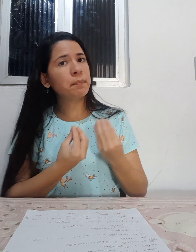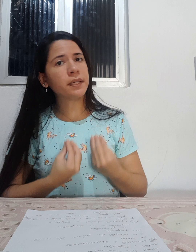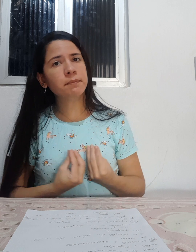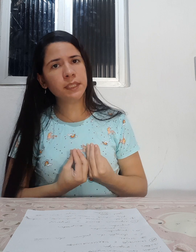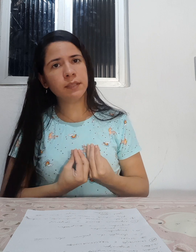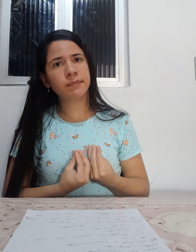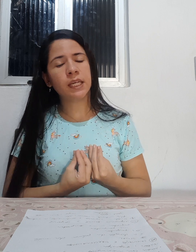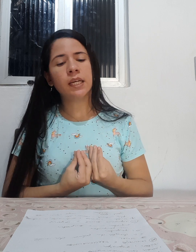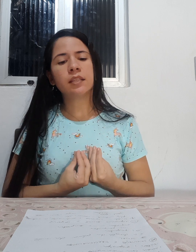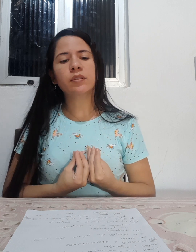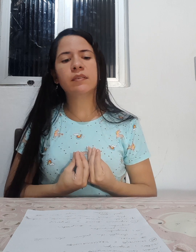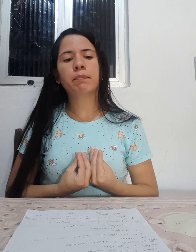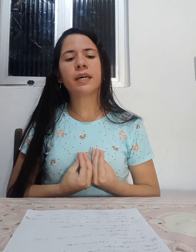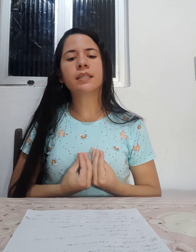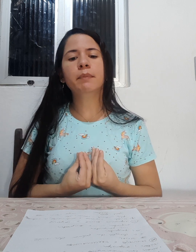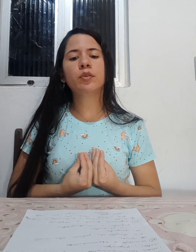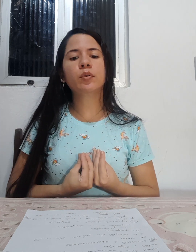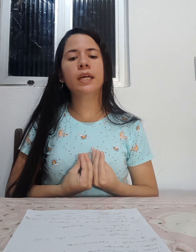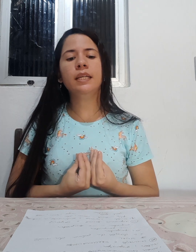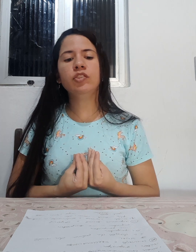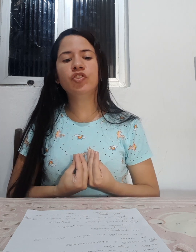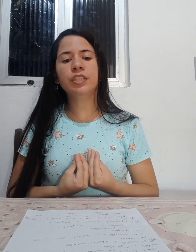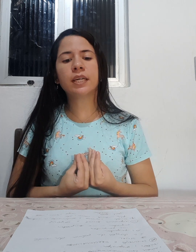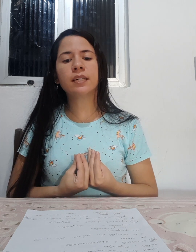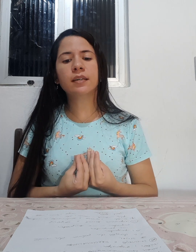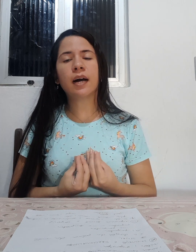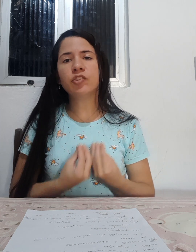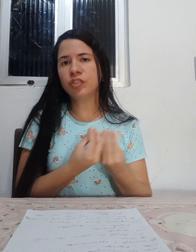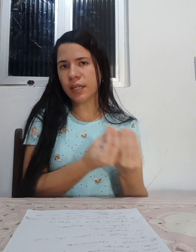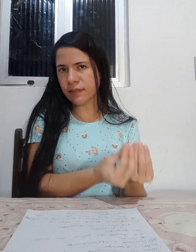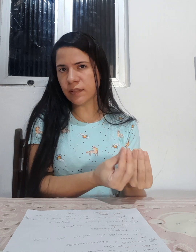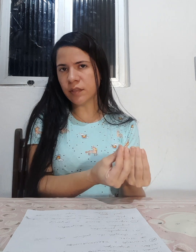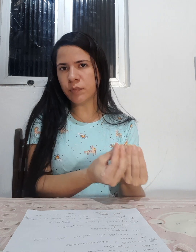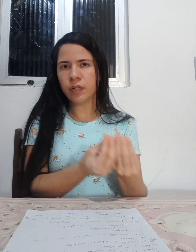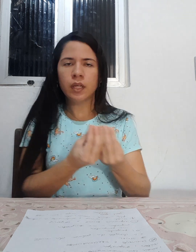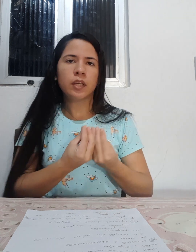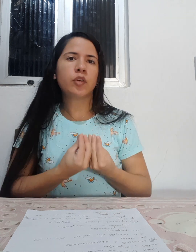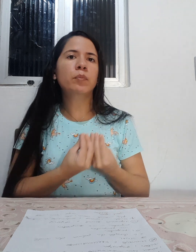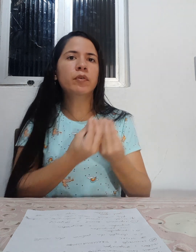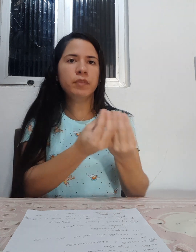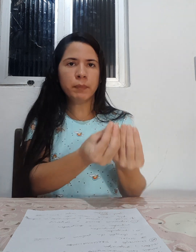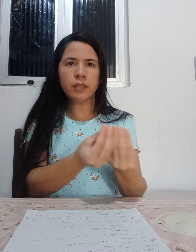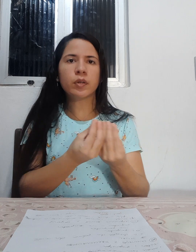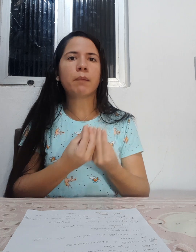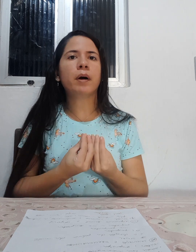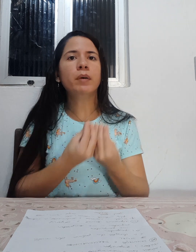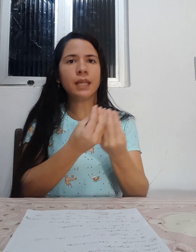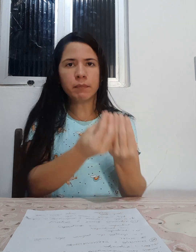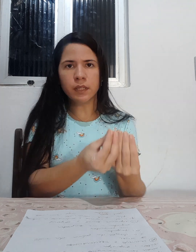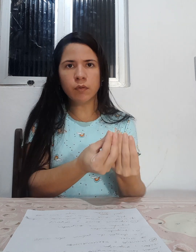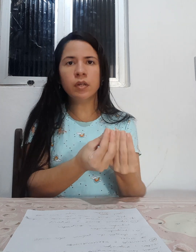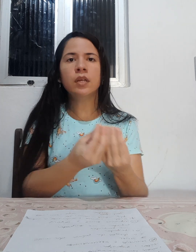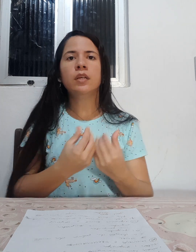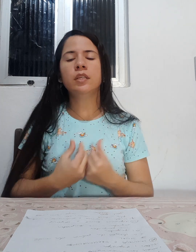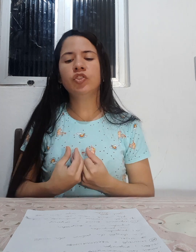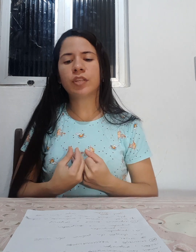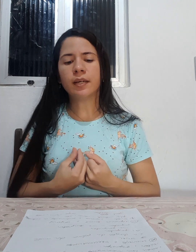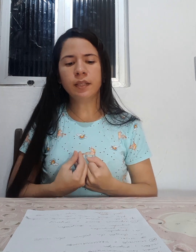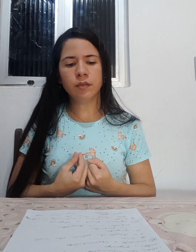para mim. Então, esse parâmetro, ele indica a direção, que o movimento, que a palma da mão está